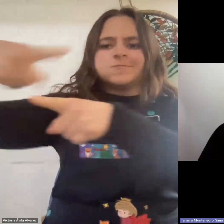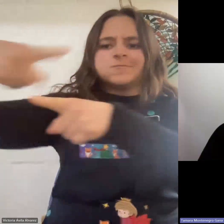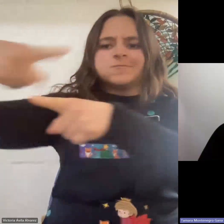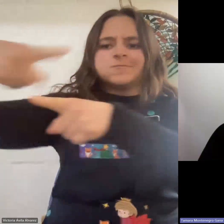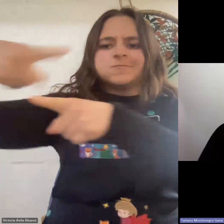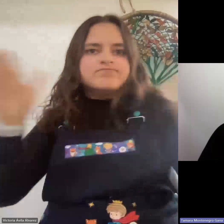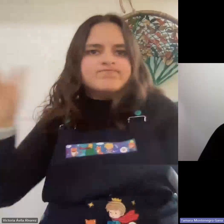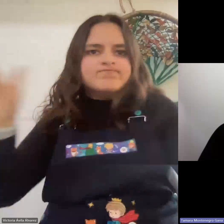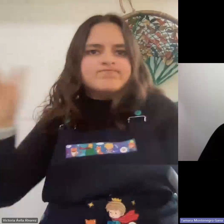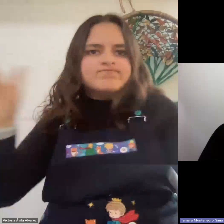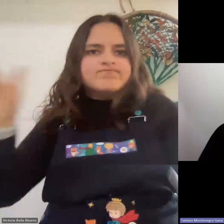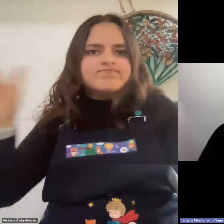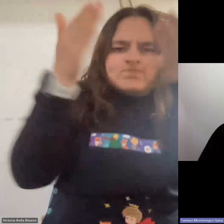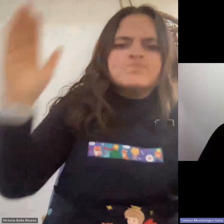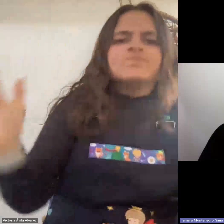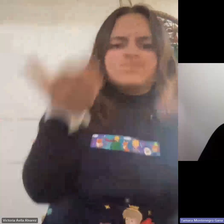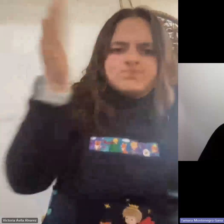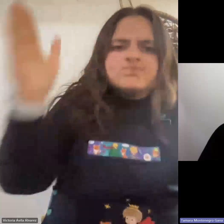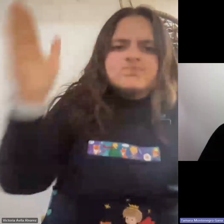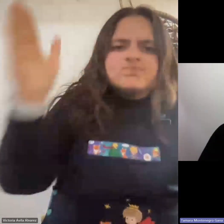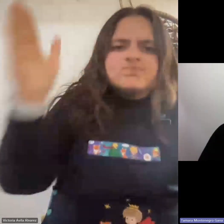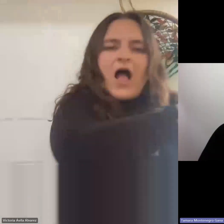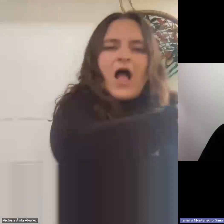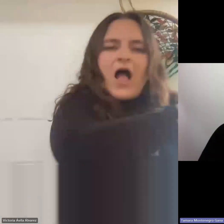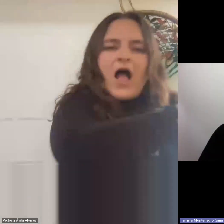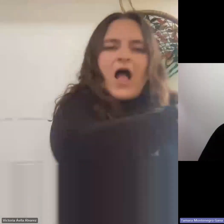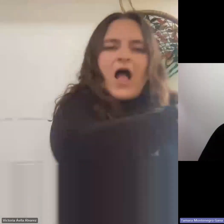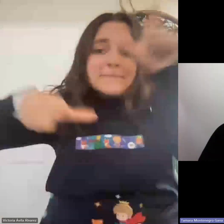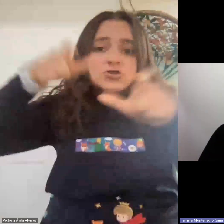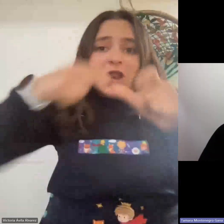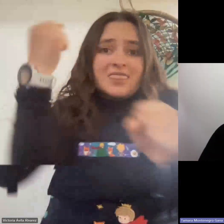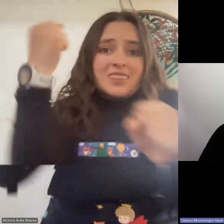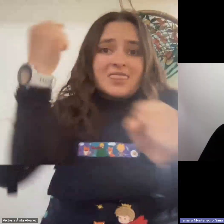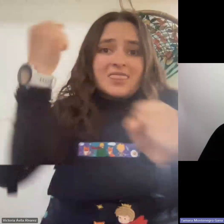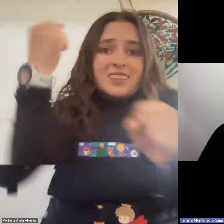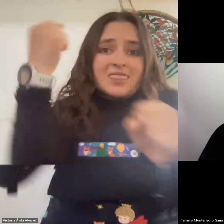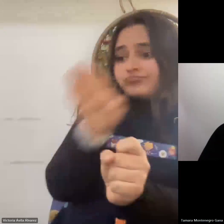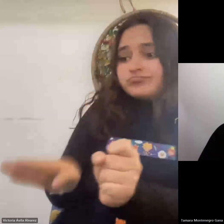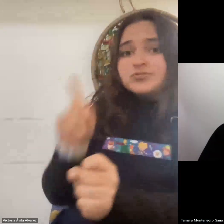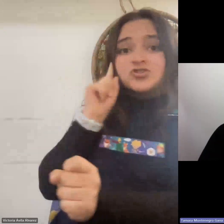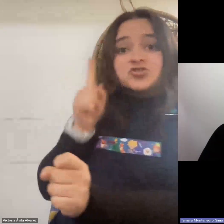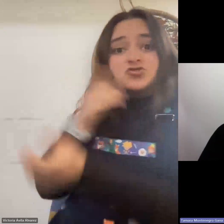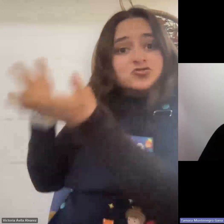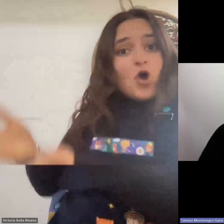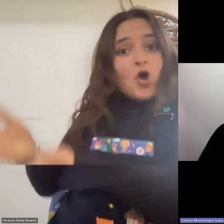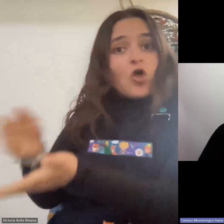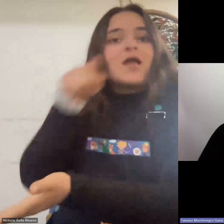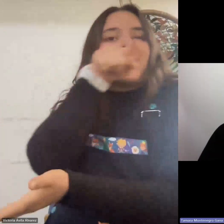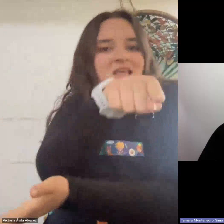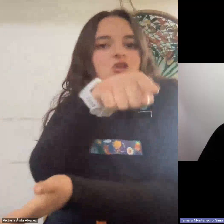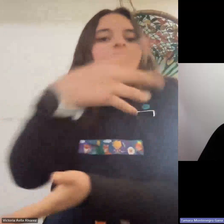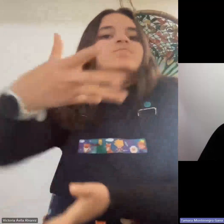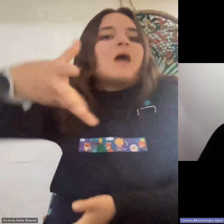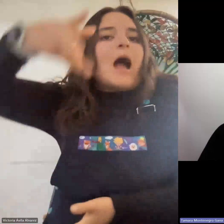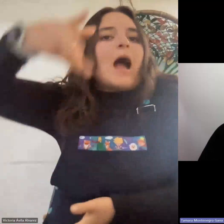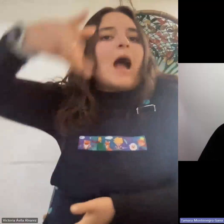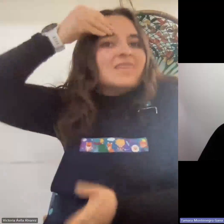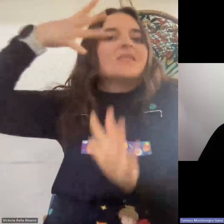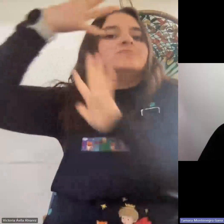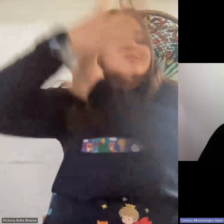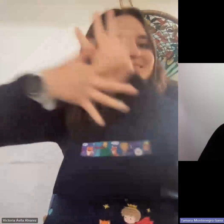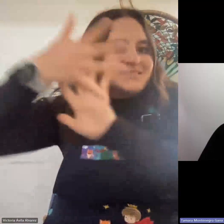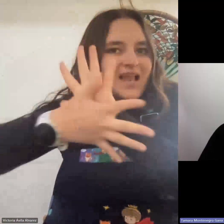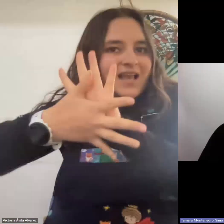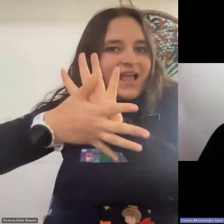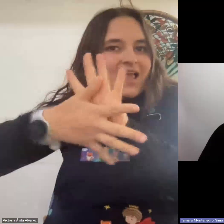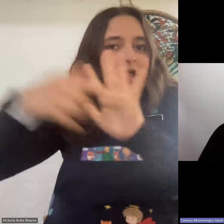sordo, pero también a los diferentes profesionales que están dentro de la escuela, darles el ánimo, que trabajan ahí en conjunto